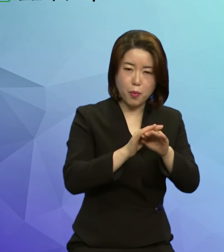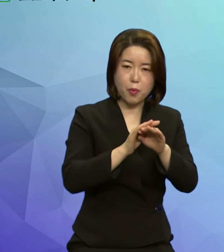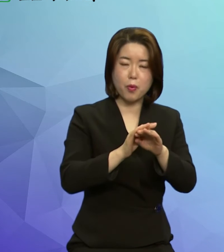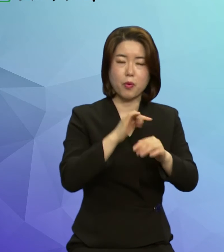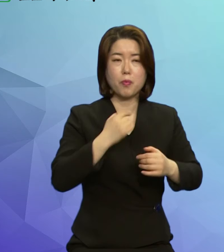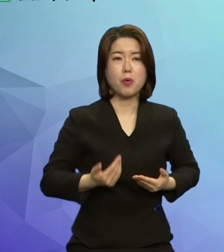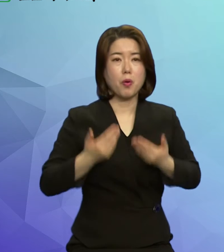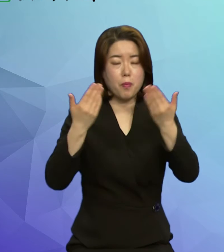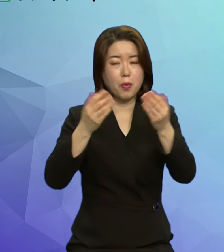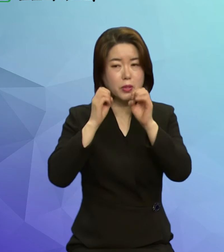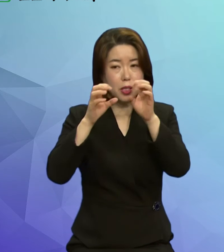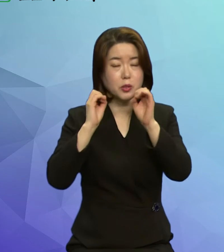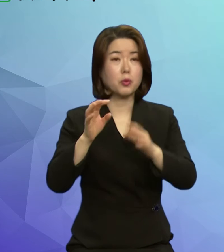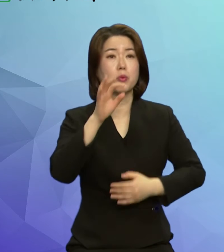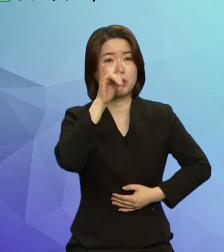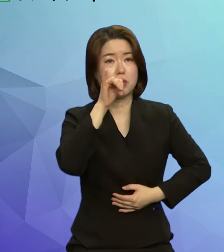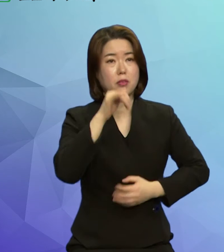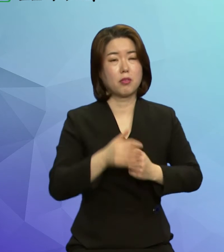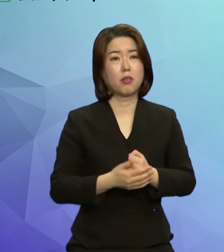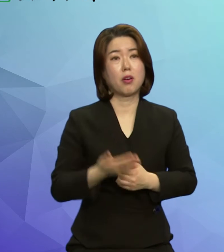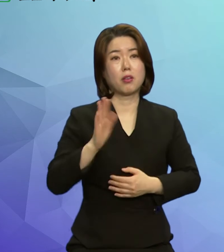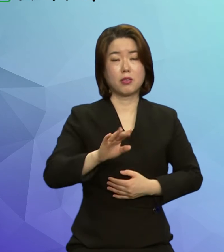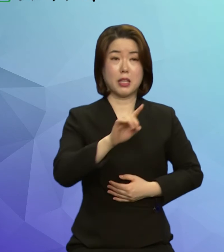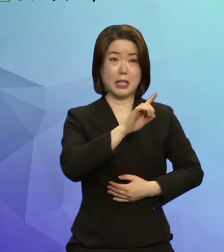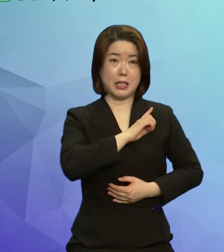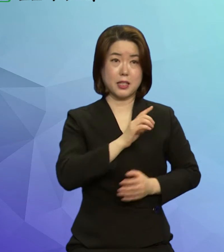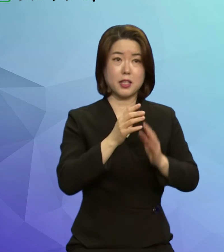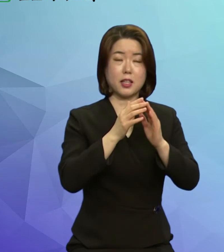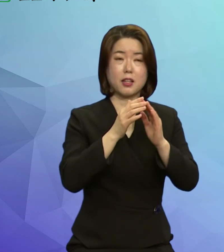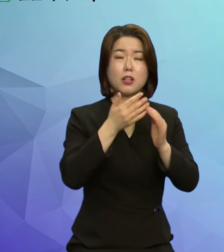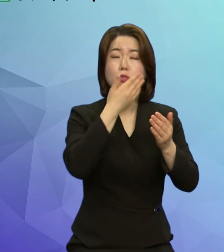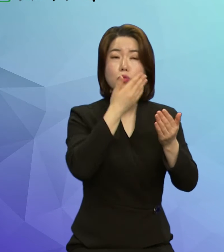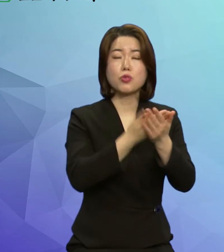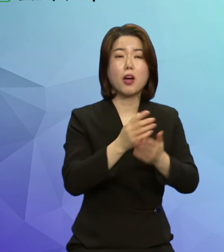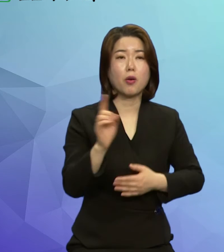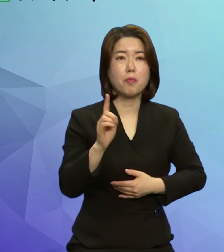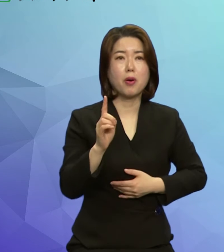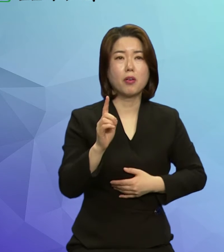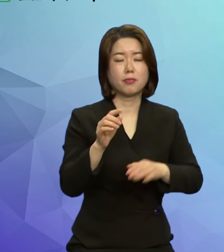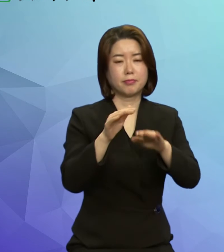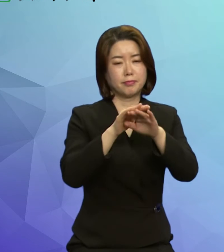하죠. 가장 중요한 것은요, 화해자가 되는 것이에요.